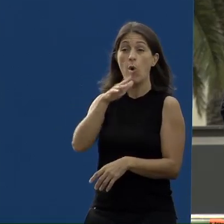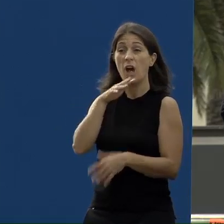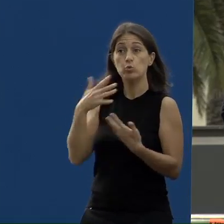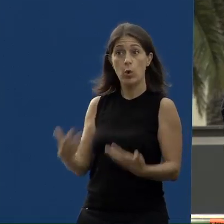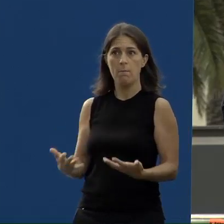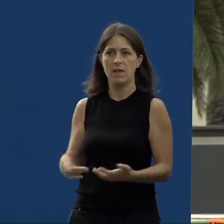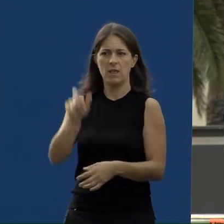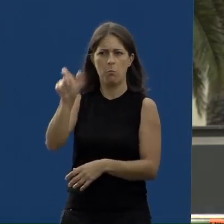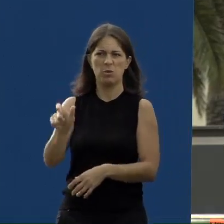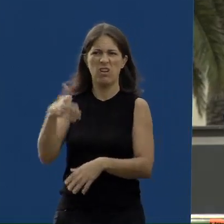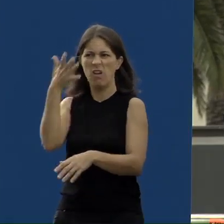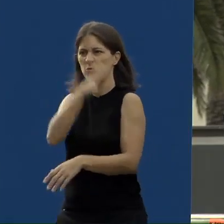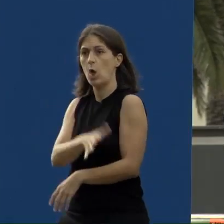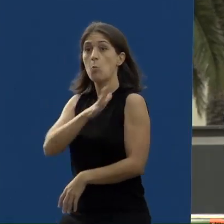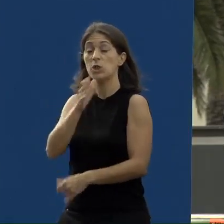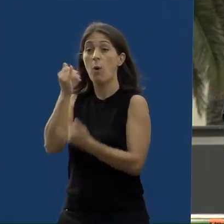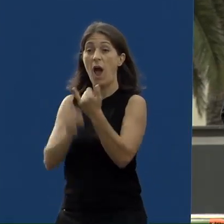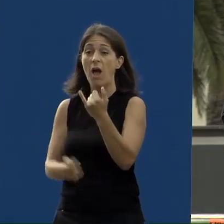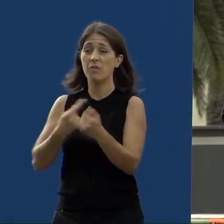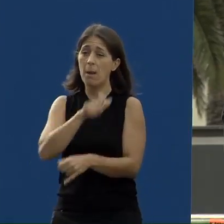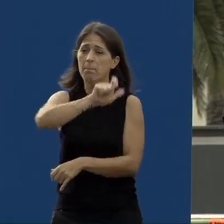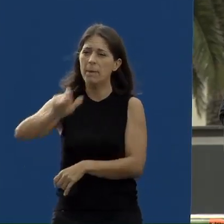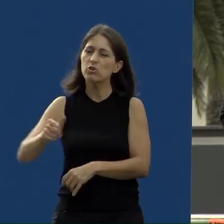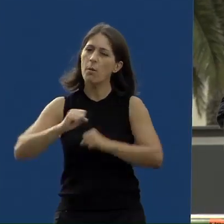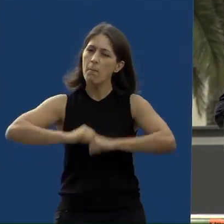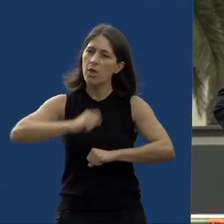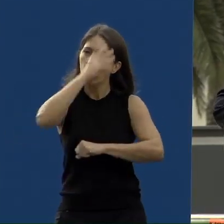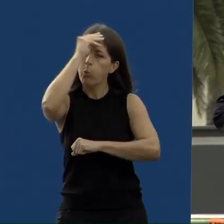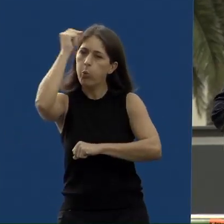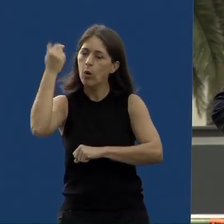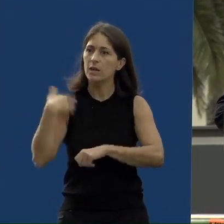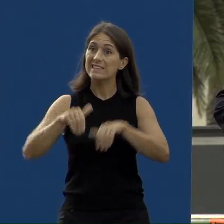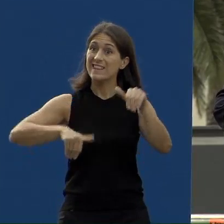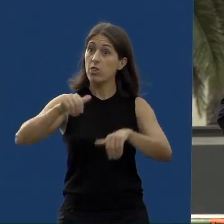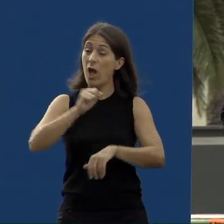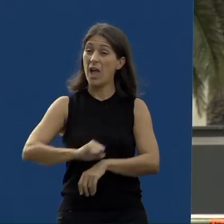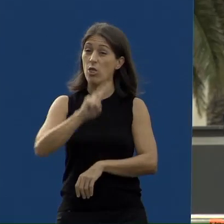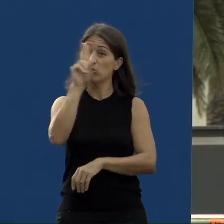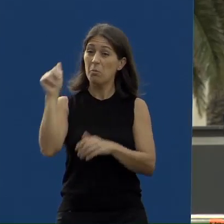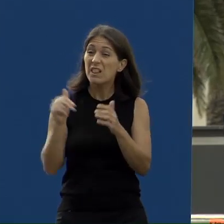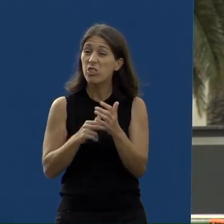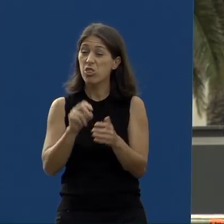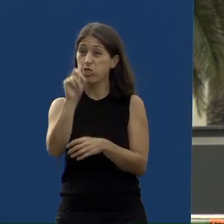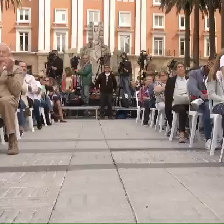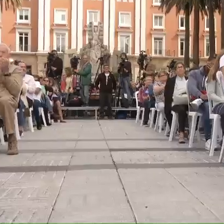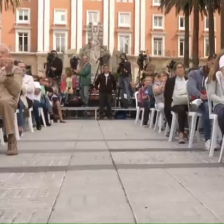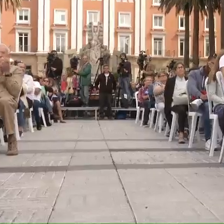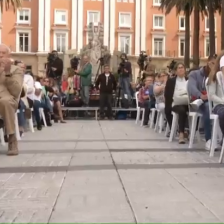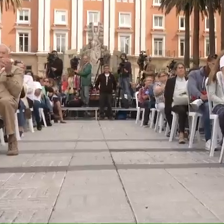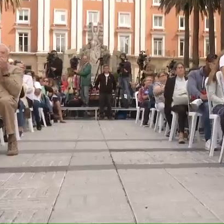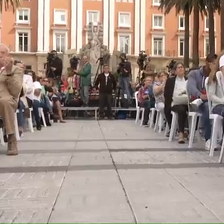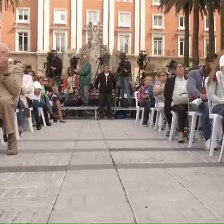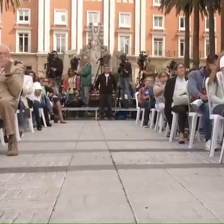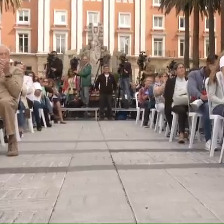dos acusados por carretar vellos con Alzheimer para votar nas eleccións de 2012 e aquí non dimitiu ninguén.